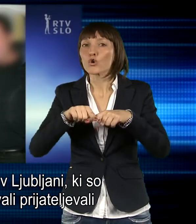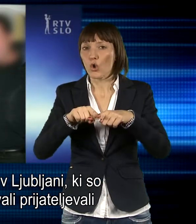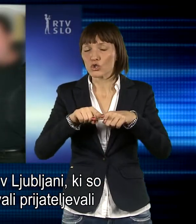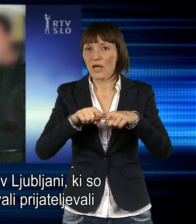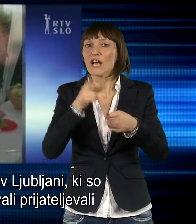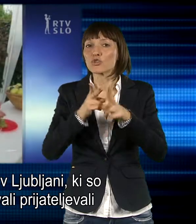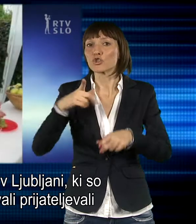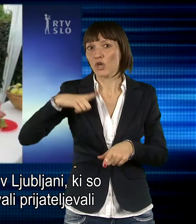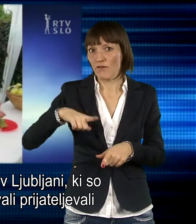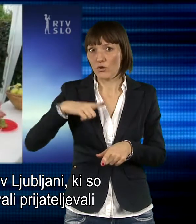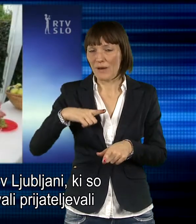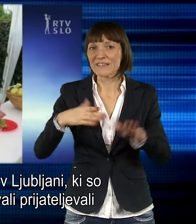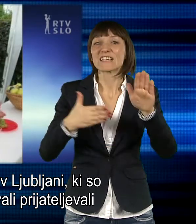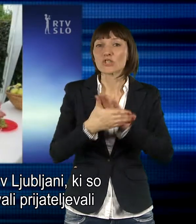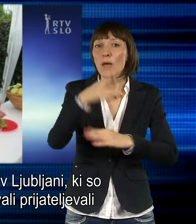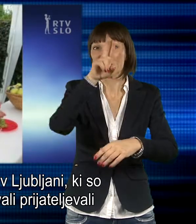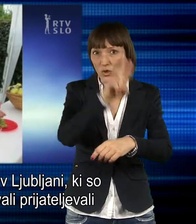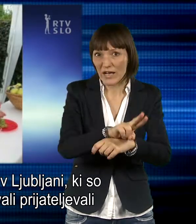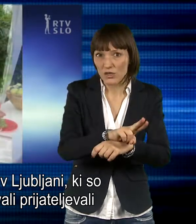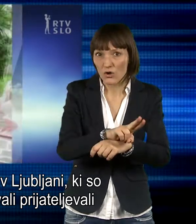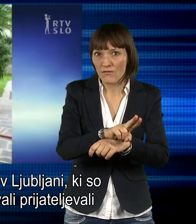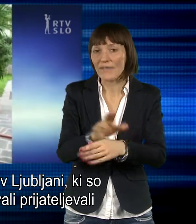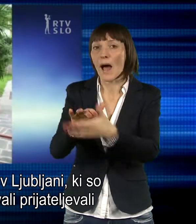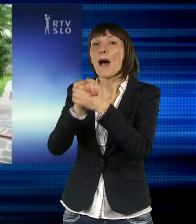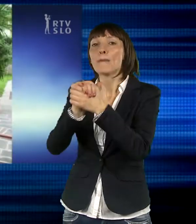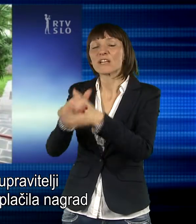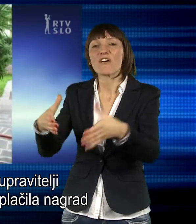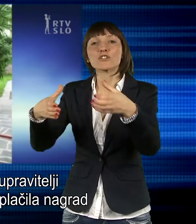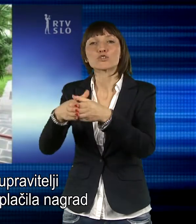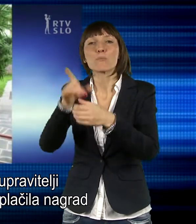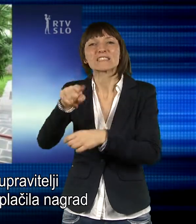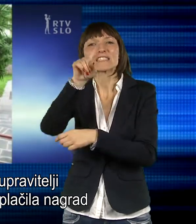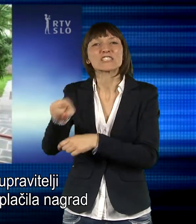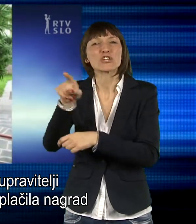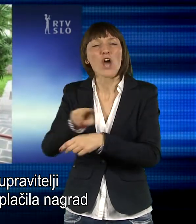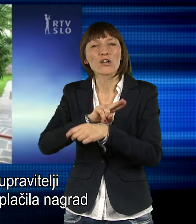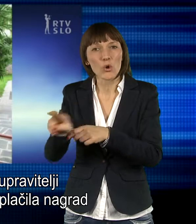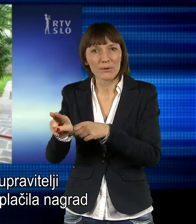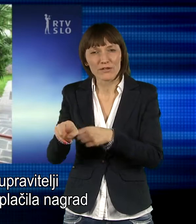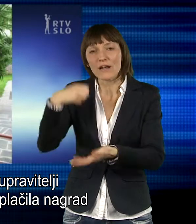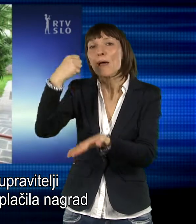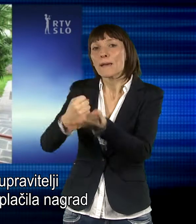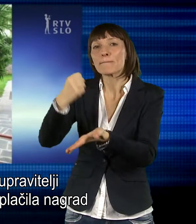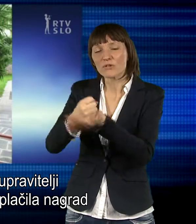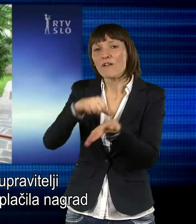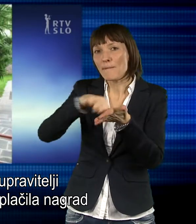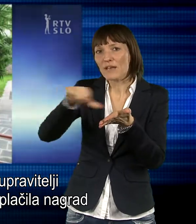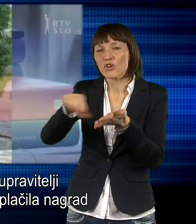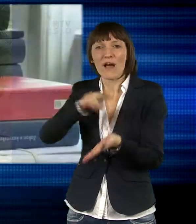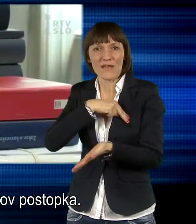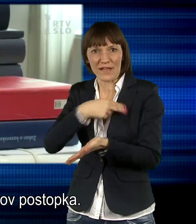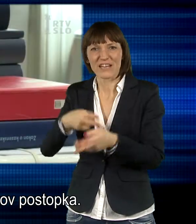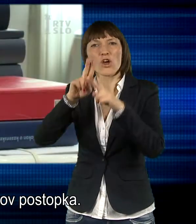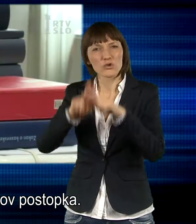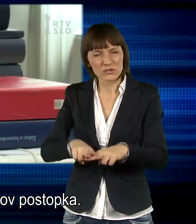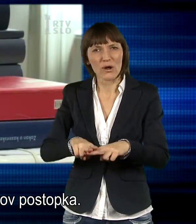sodišča v Ljubljani, ki so namesto nadzorovali, prijateljevali s stečajnimi upravitelji in jim potrjevali izplačila nagrad